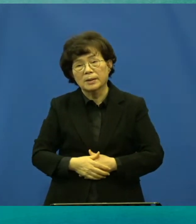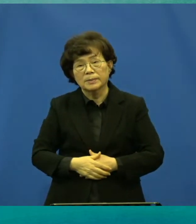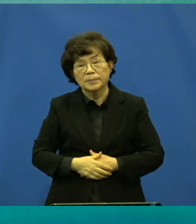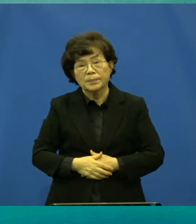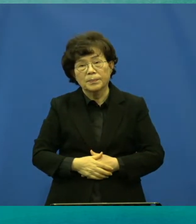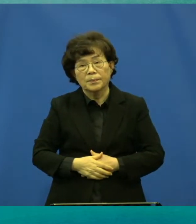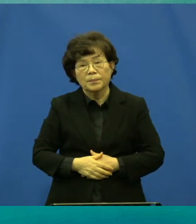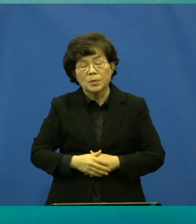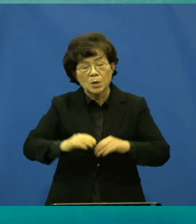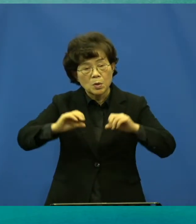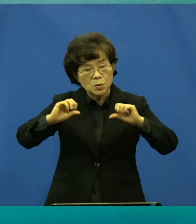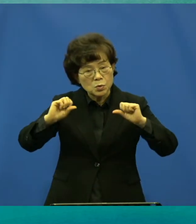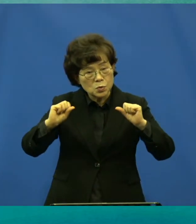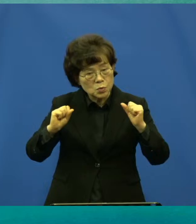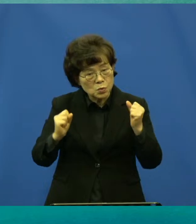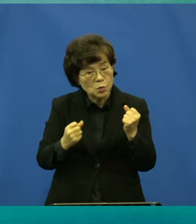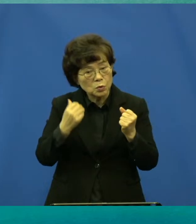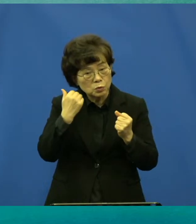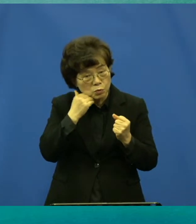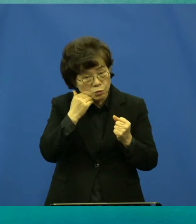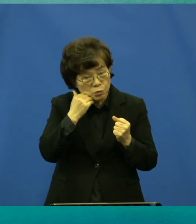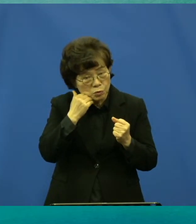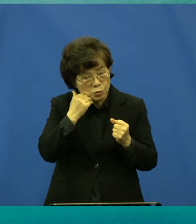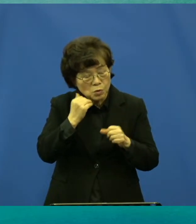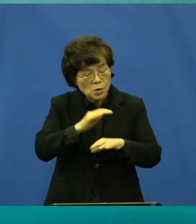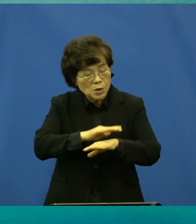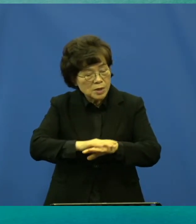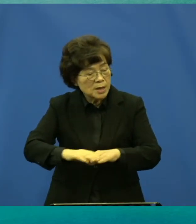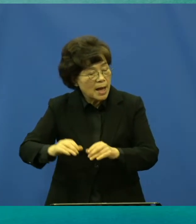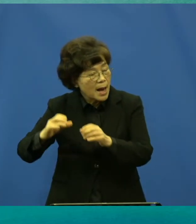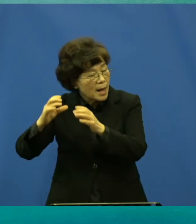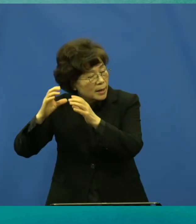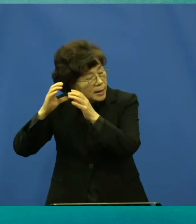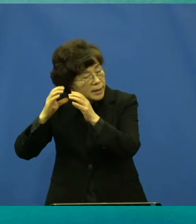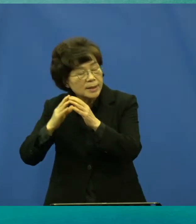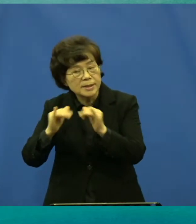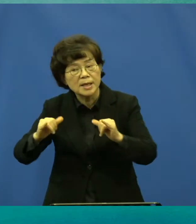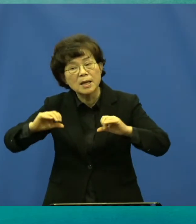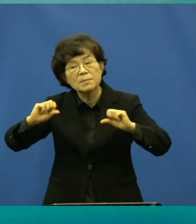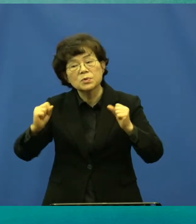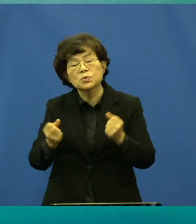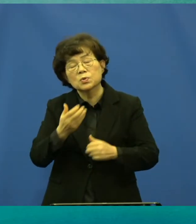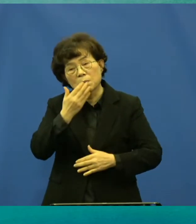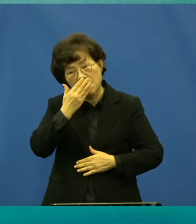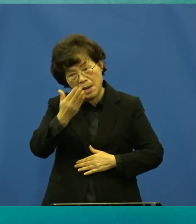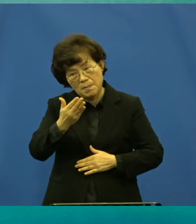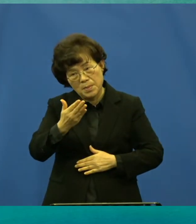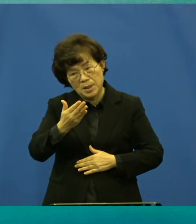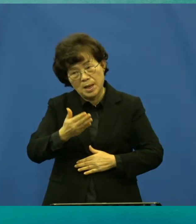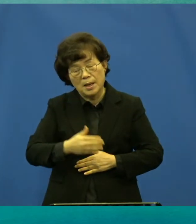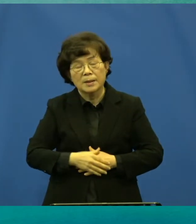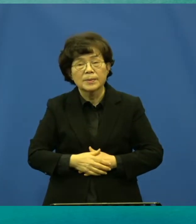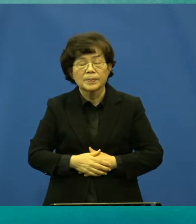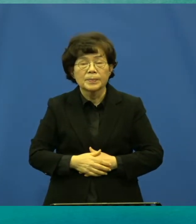여러분, 순종은 누가 하는 겁니까? 경청하는 사람입니다. 경청에서 순종이 나오는 것입니다.